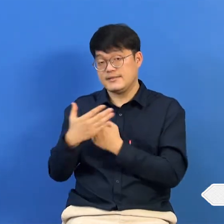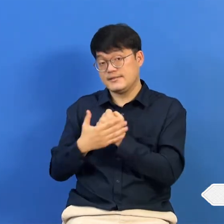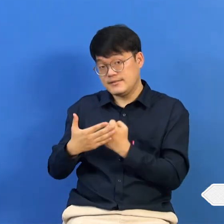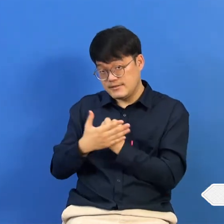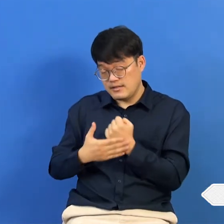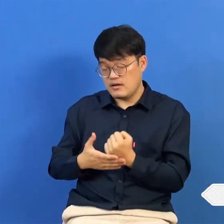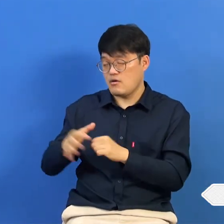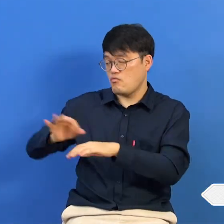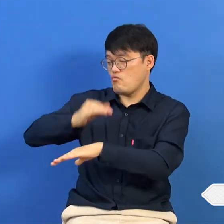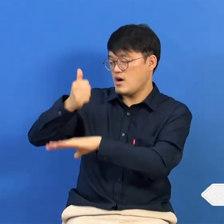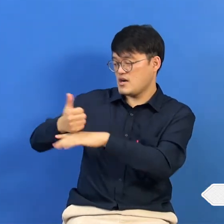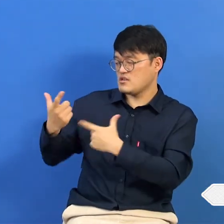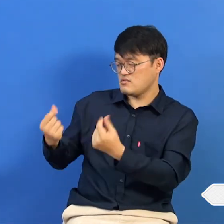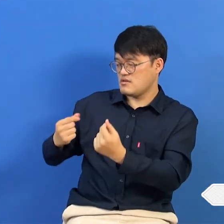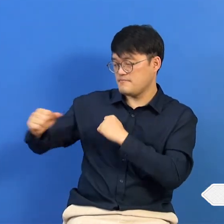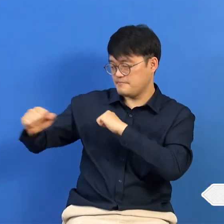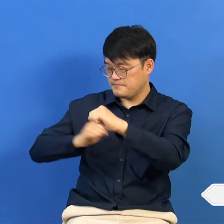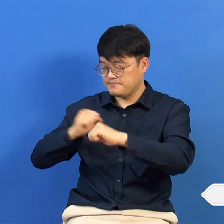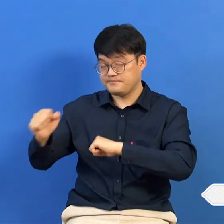역사하기 때문에 그렇습니다.